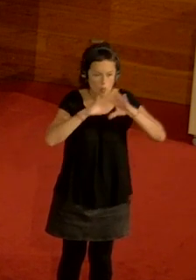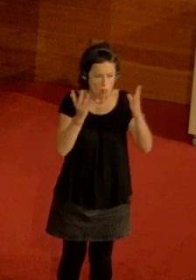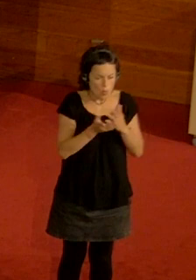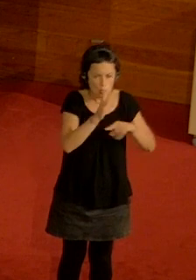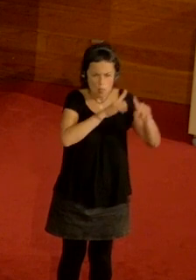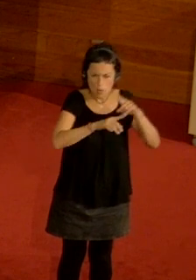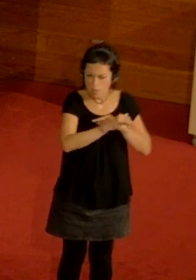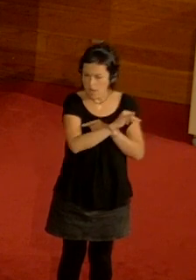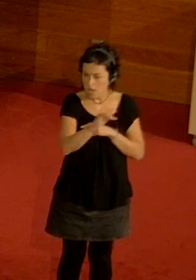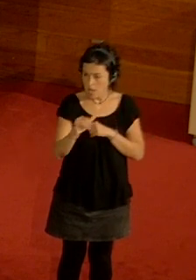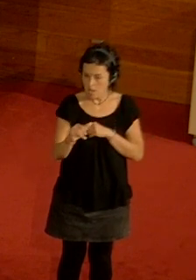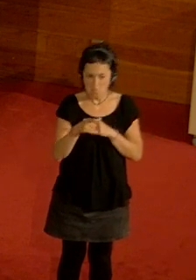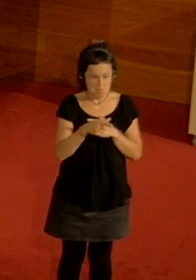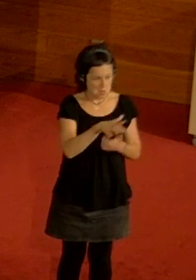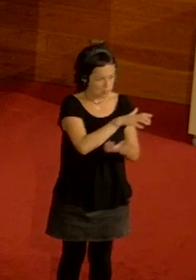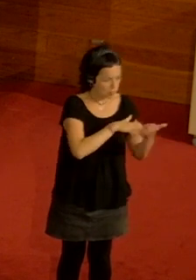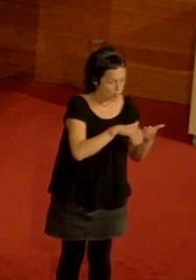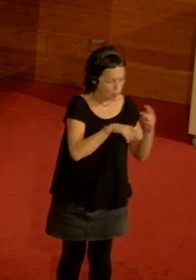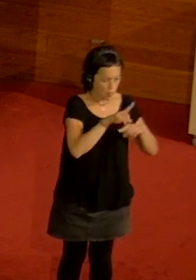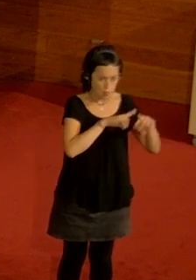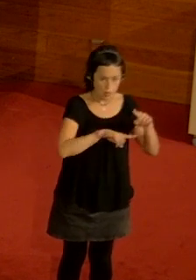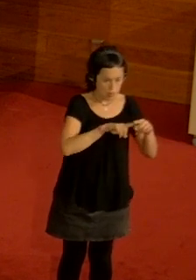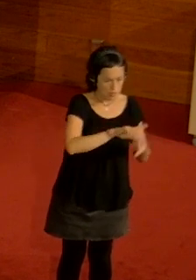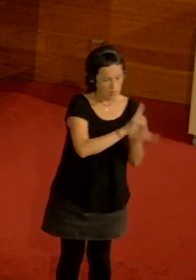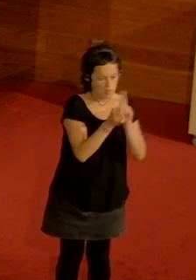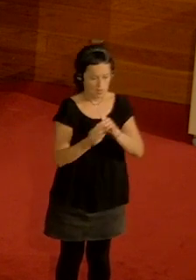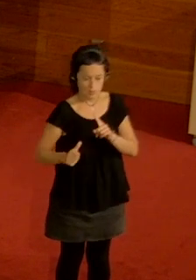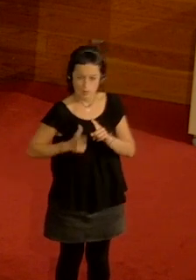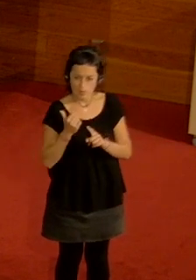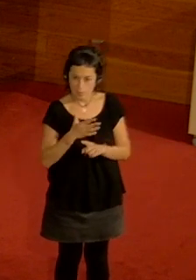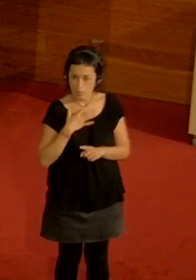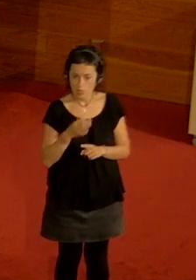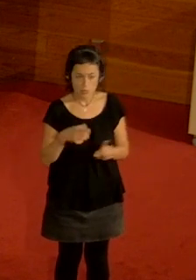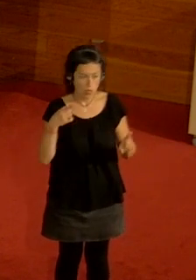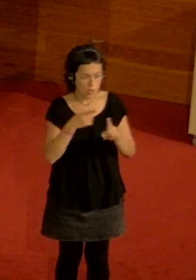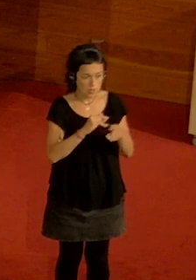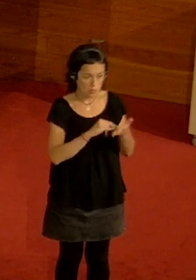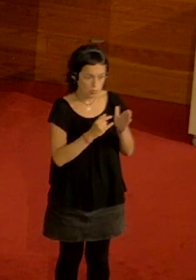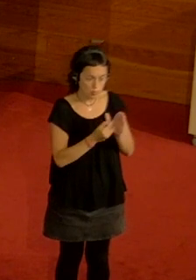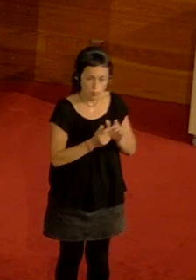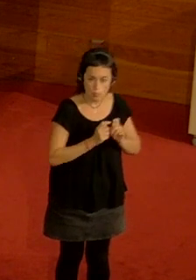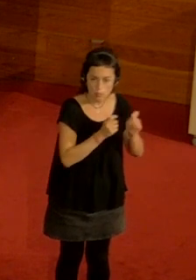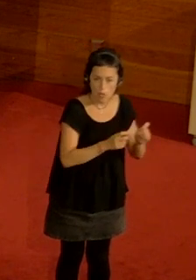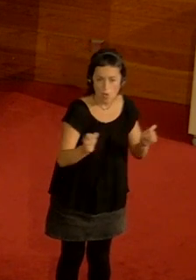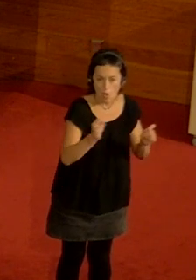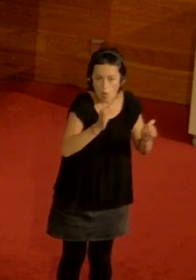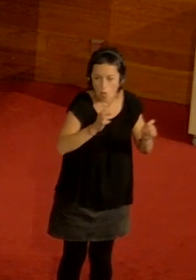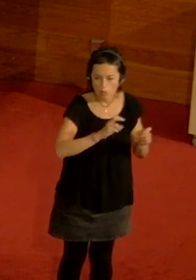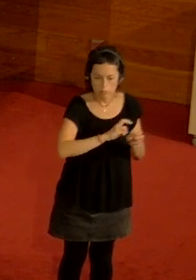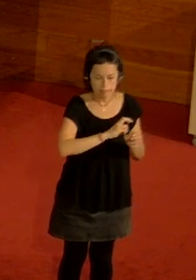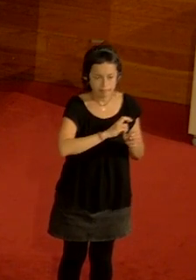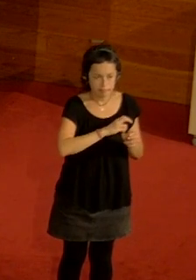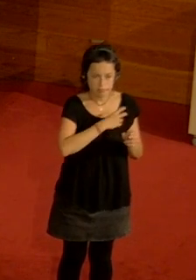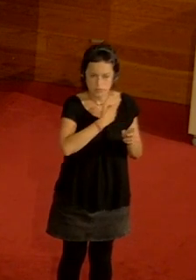capaces de convertir ese conflicto en oportunidades no solamente para arreglarlo sino para mejorar otras cosas que que incluso